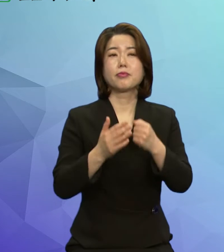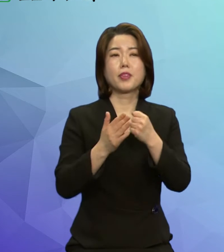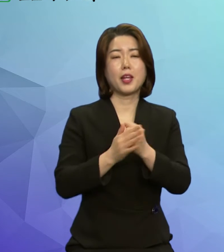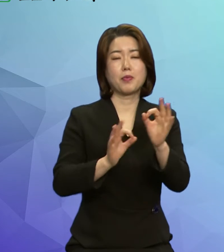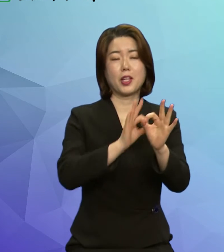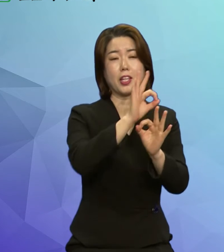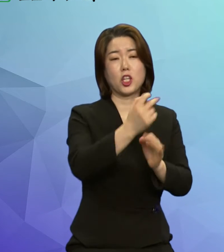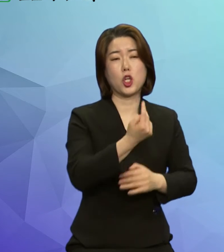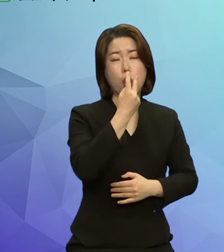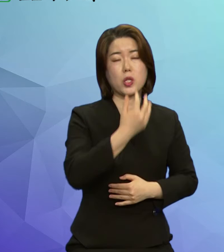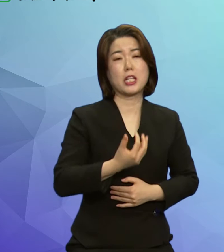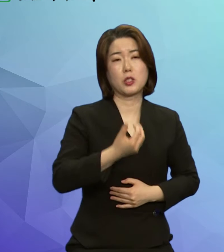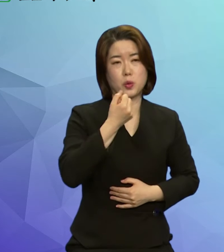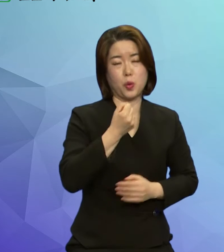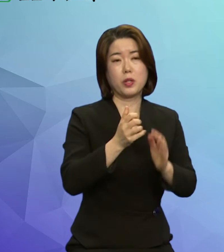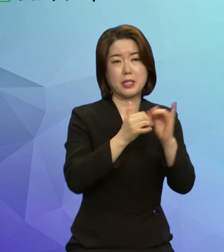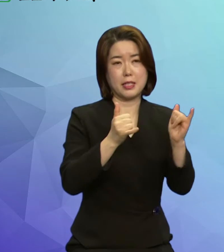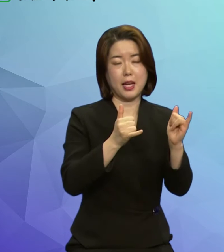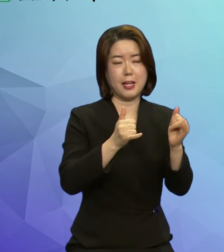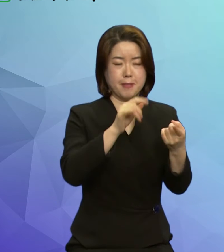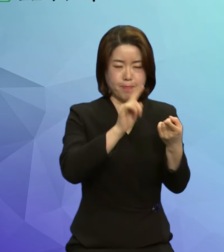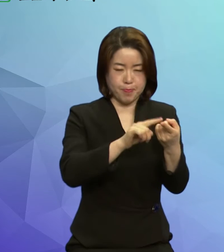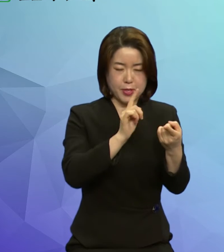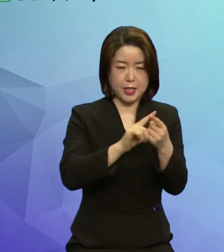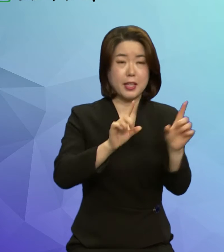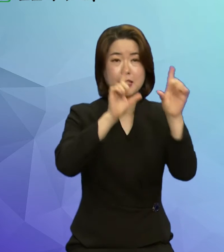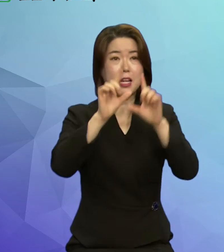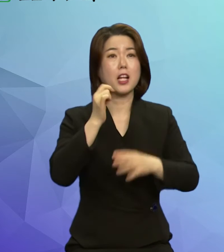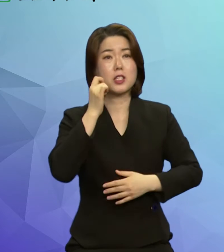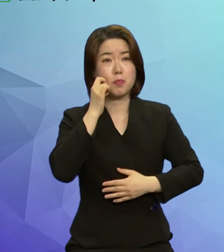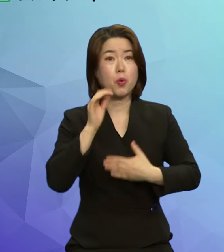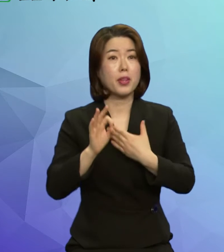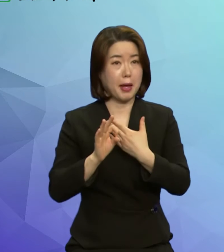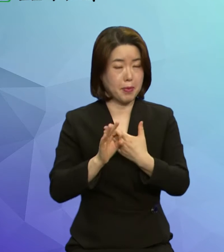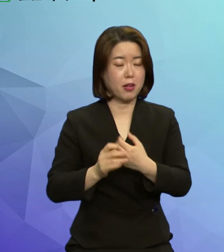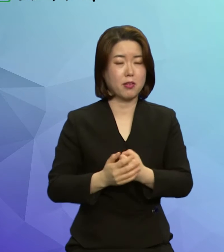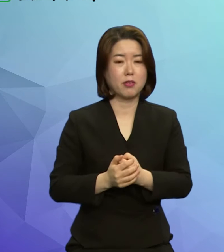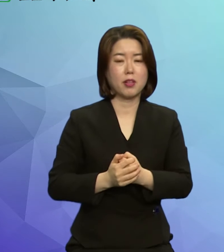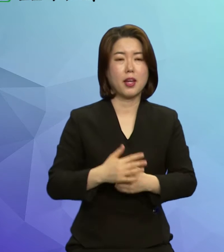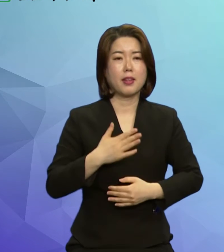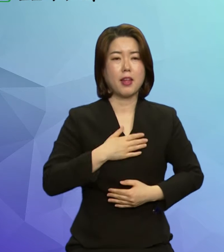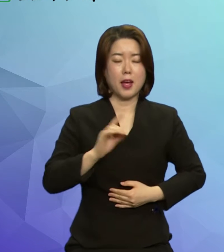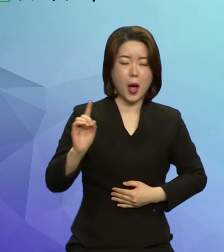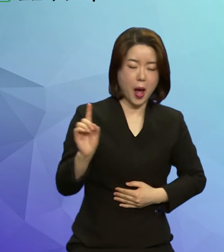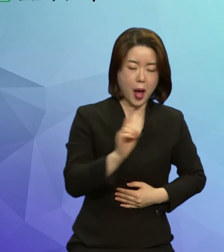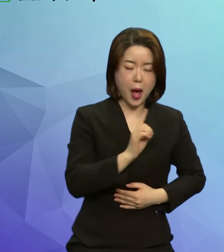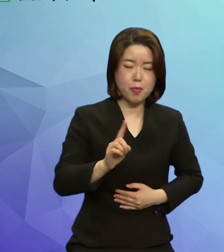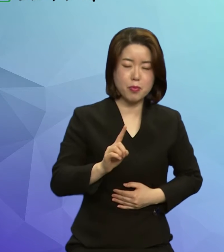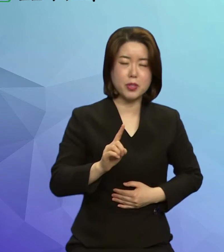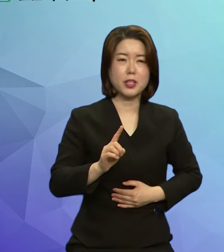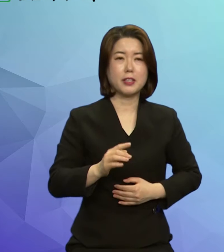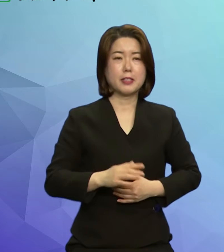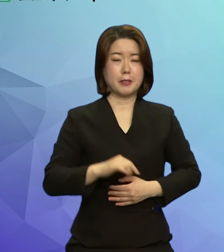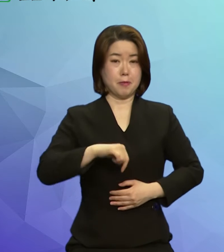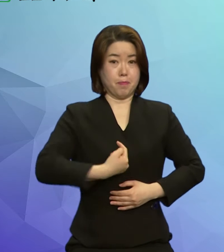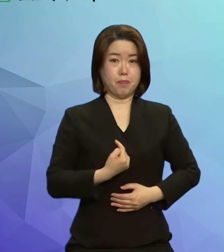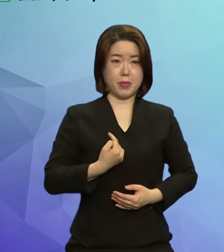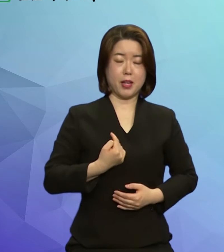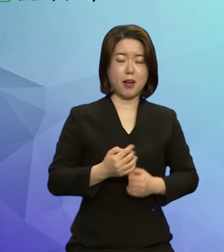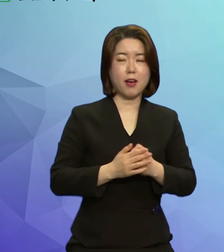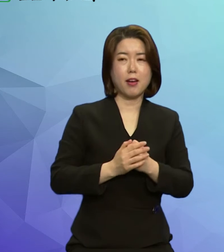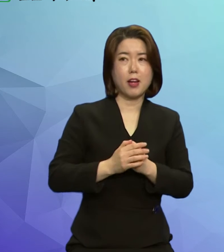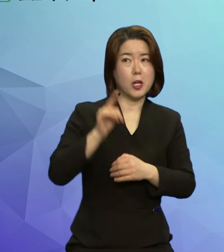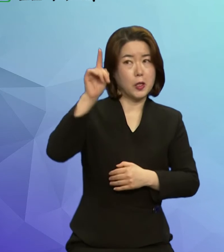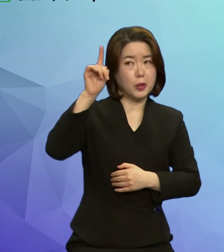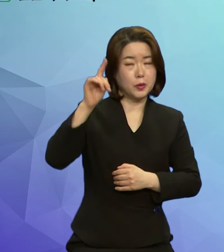그러므로 영생을 소유한 자답게 살지 못한 사람은 그가 스스로 아무리 구원의 확신을 가졌다고 하더라도 그는